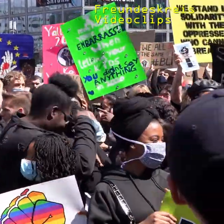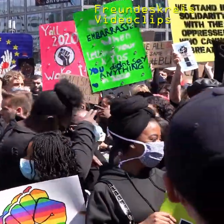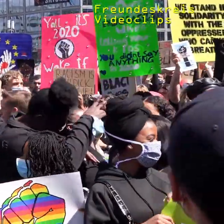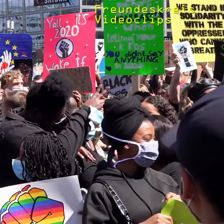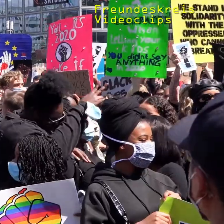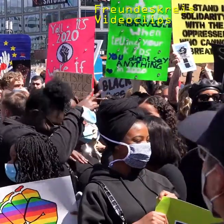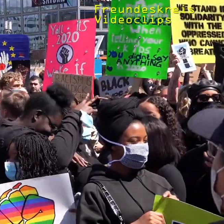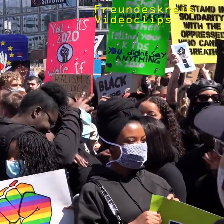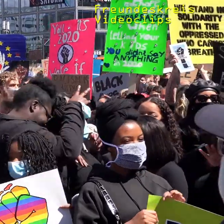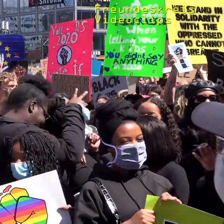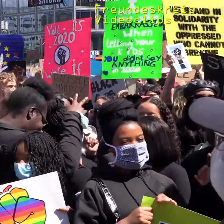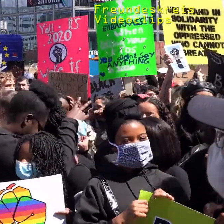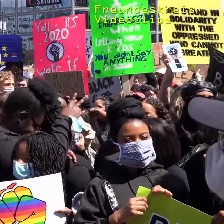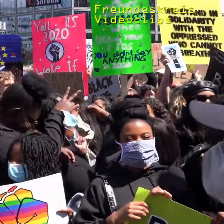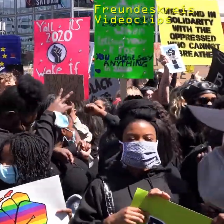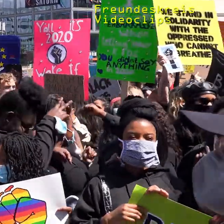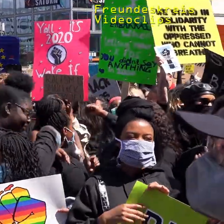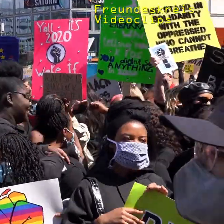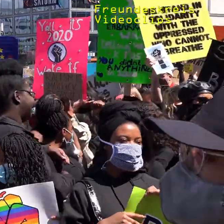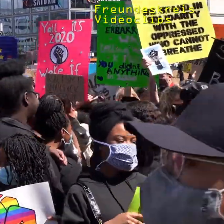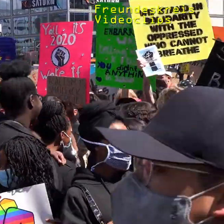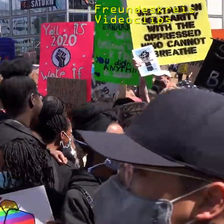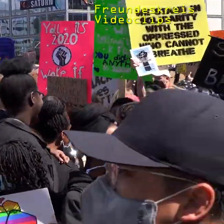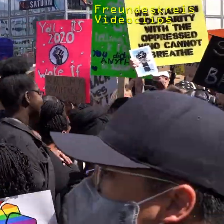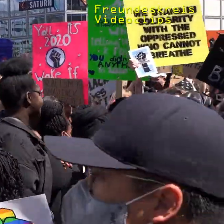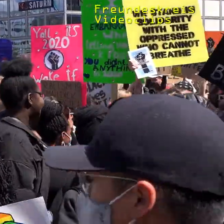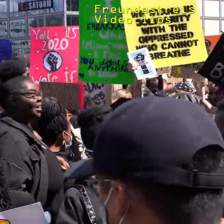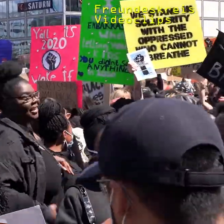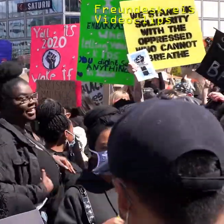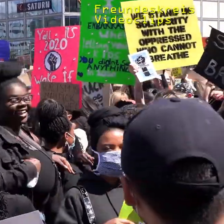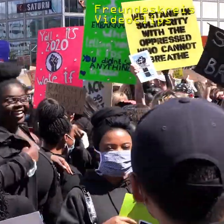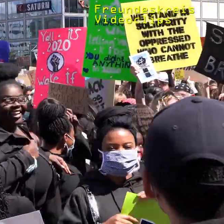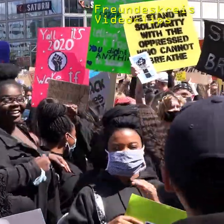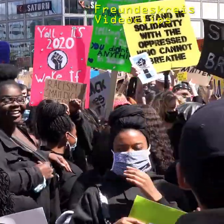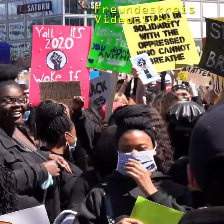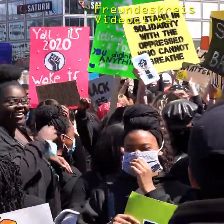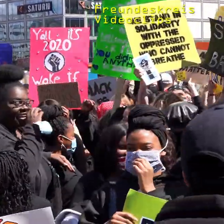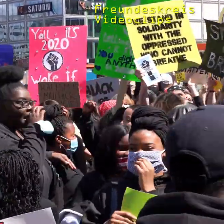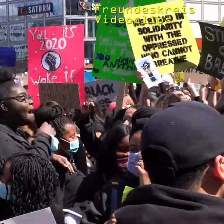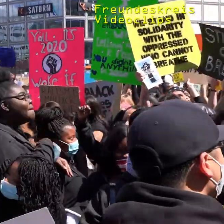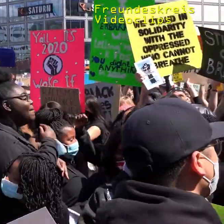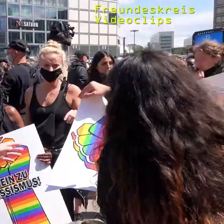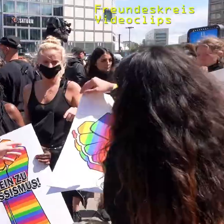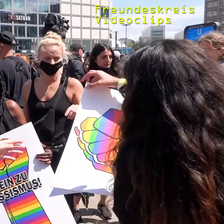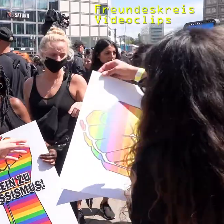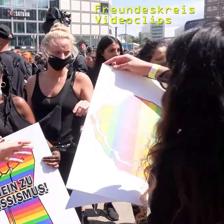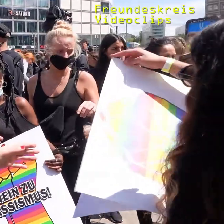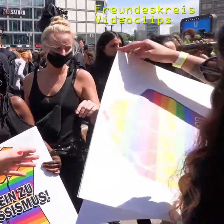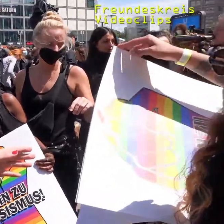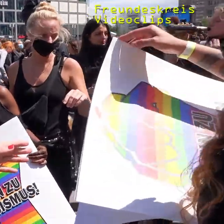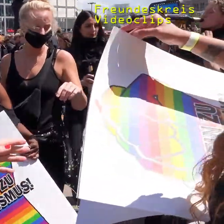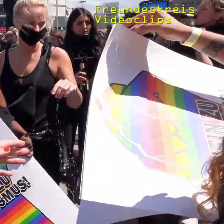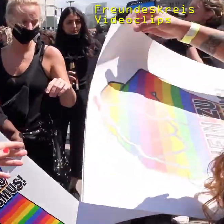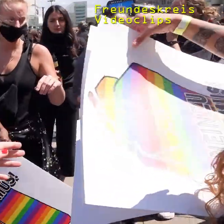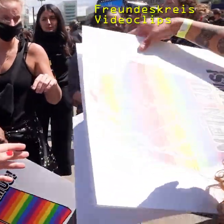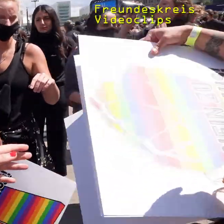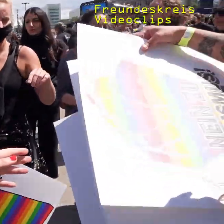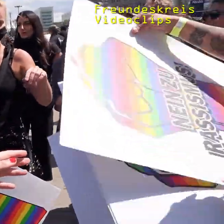really been nothing but the Almighty. Just a little jeans and a pure whitey. She never did forever be nobody